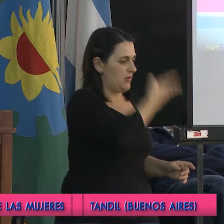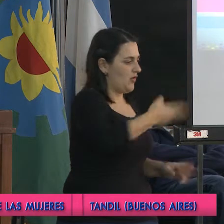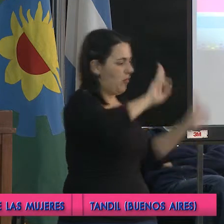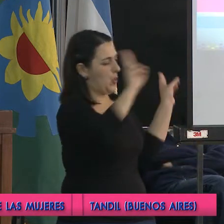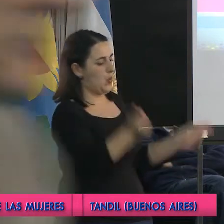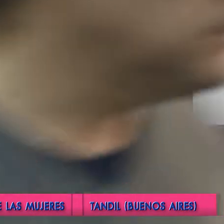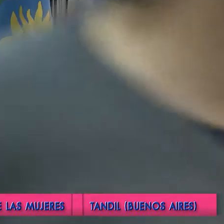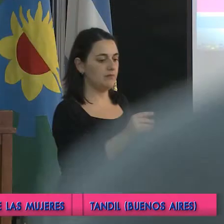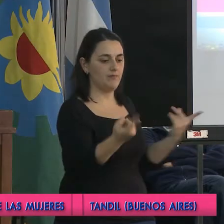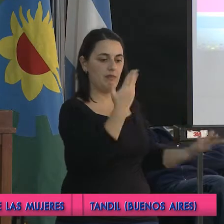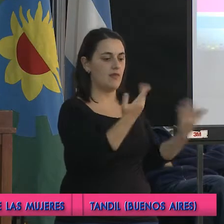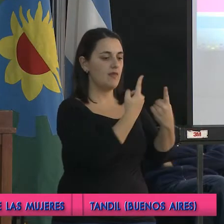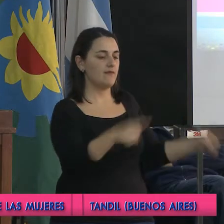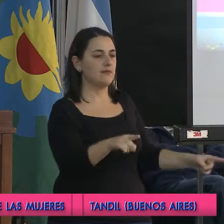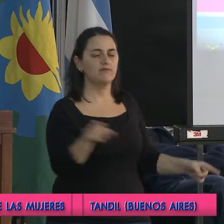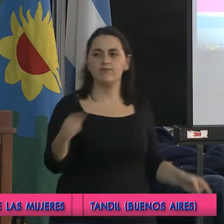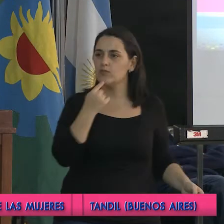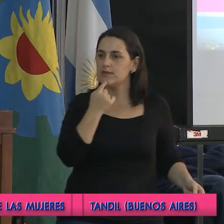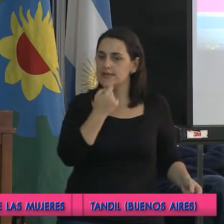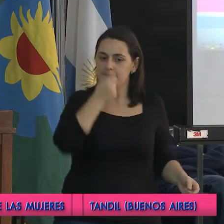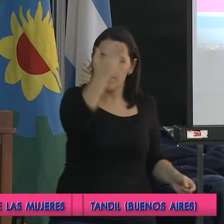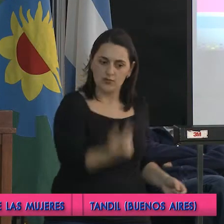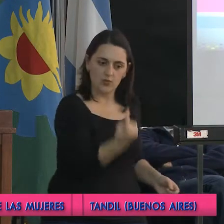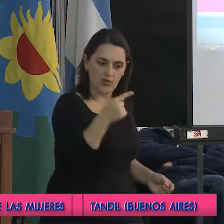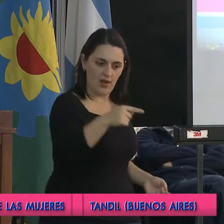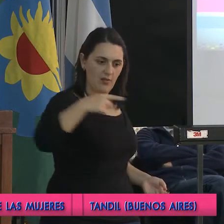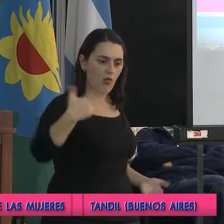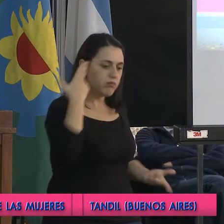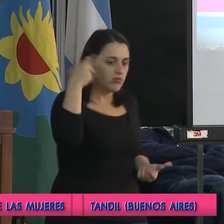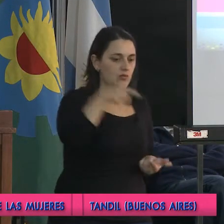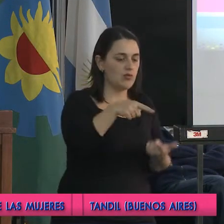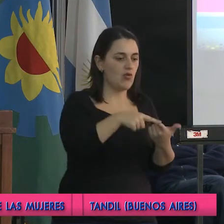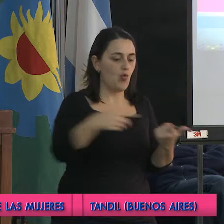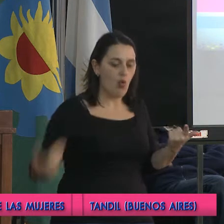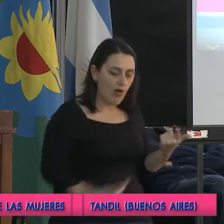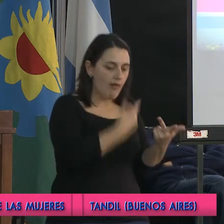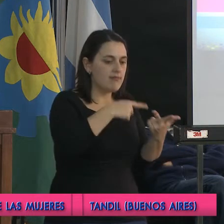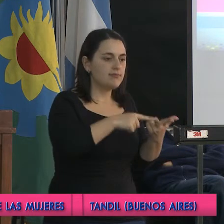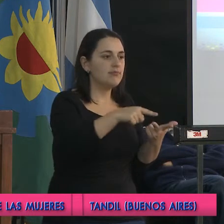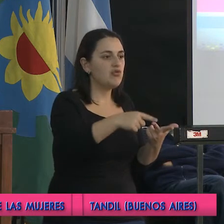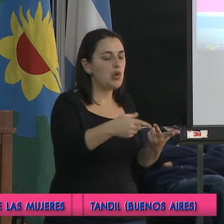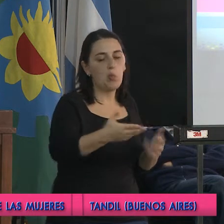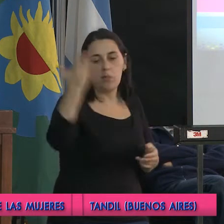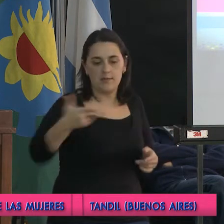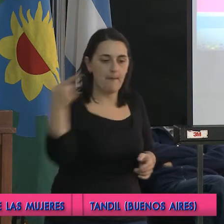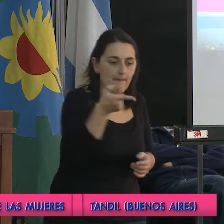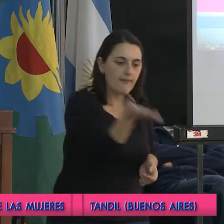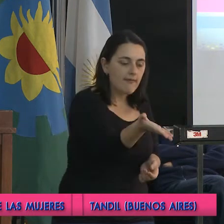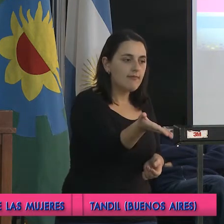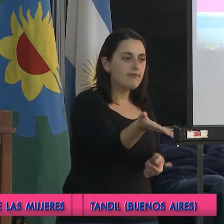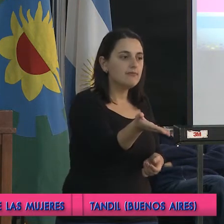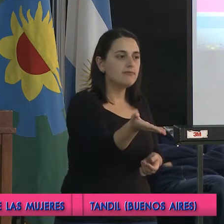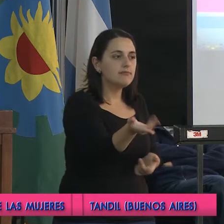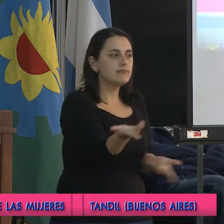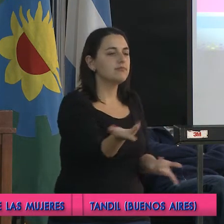un desastre personal como un suicidio, un homicidio o un accidente vial, entre otros, según